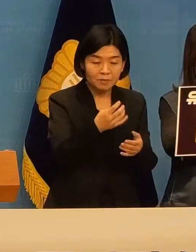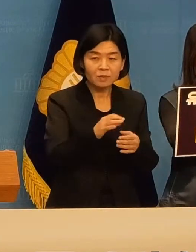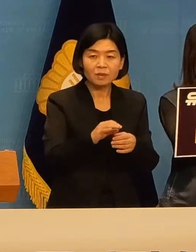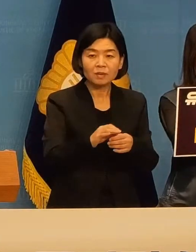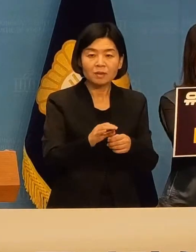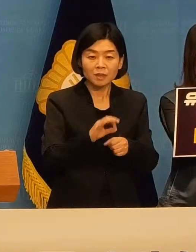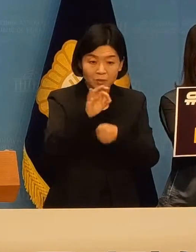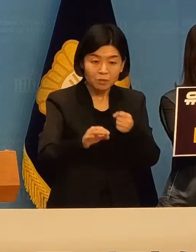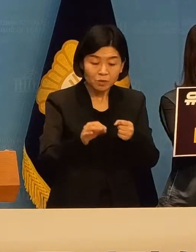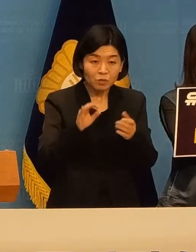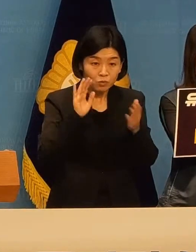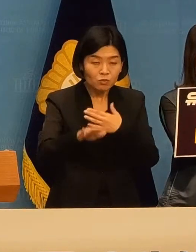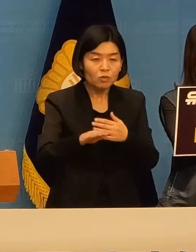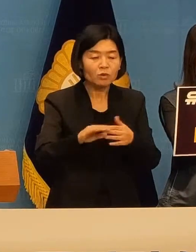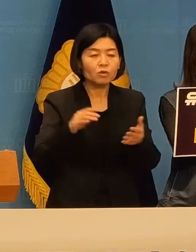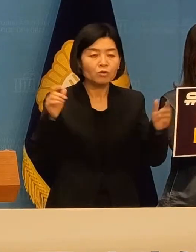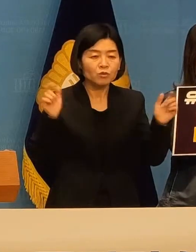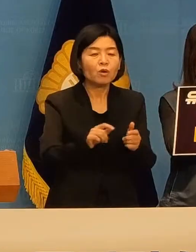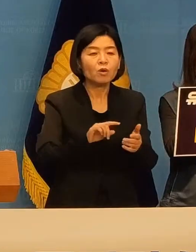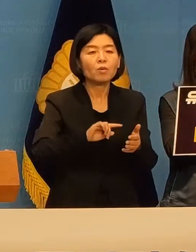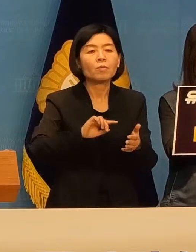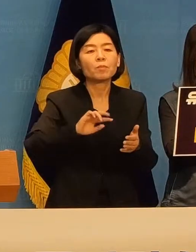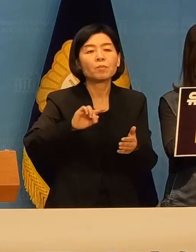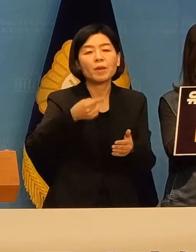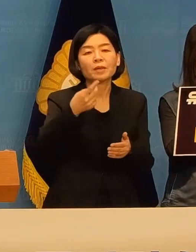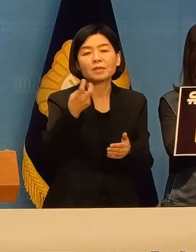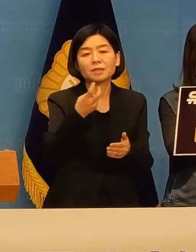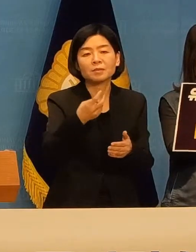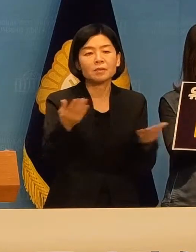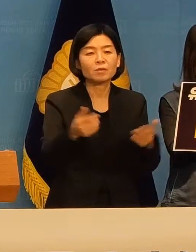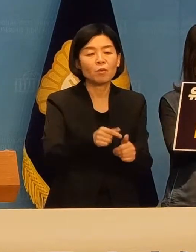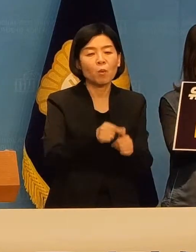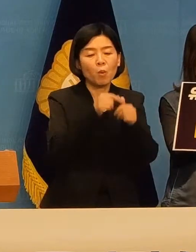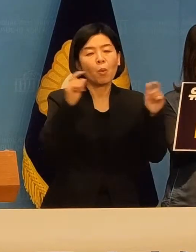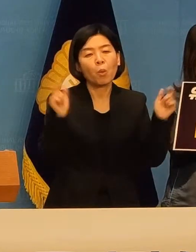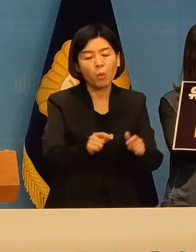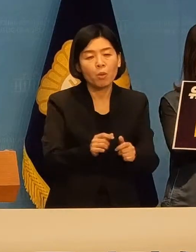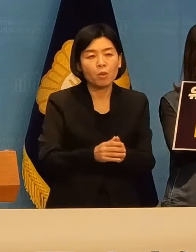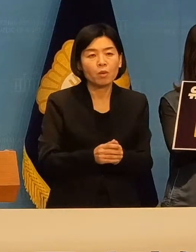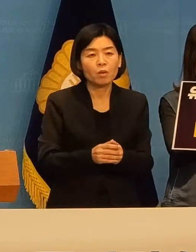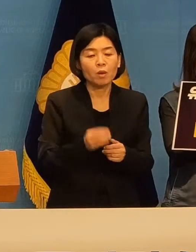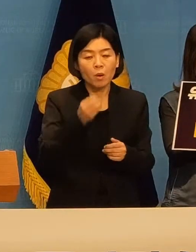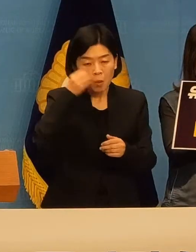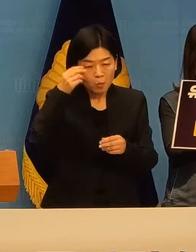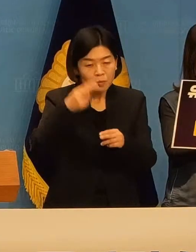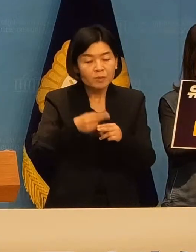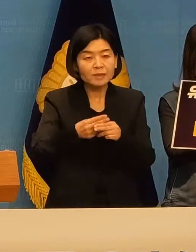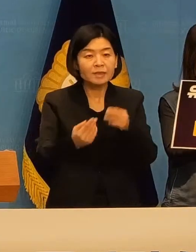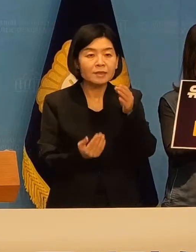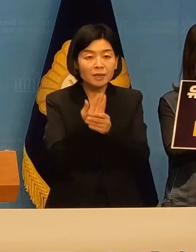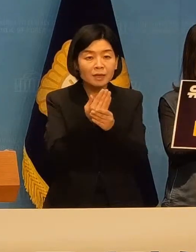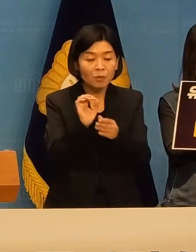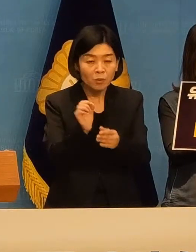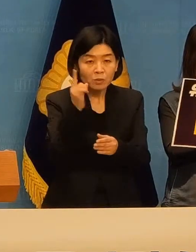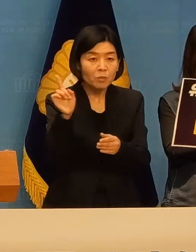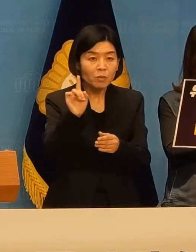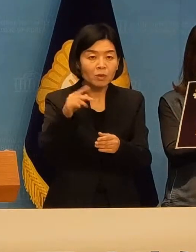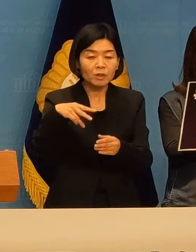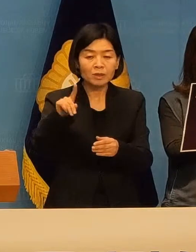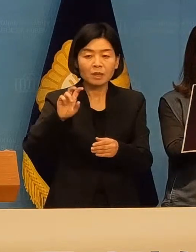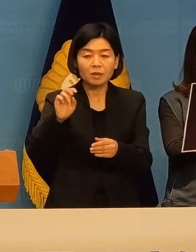120여 개로 줄어들었고 고용도 대폭 줄었습니다. 홈플러스 사태의 본질은 사모펀드의 기업